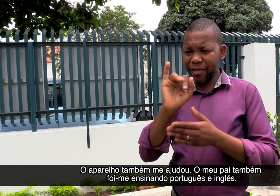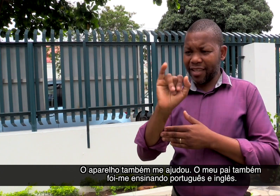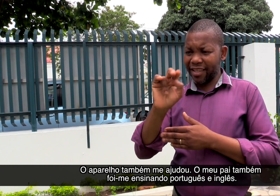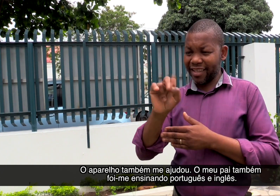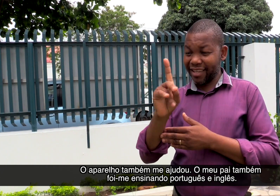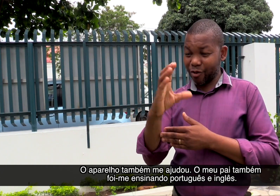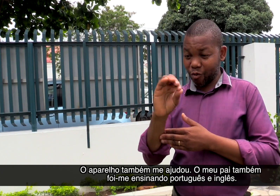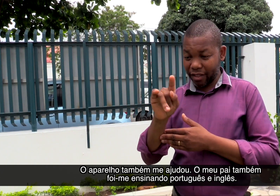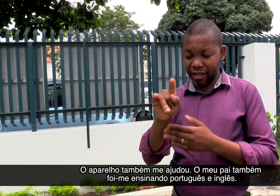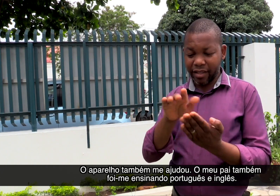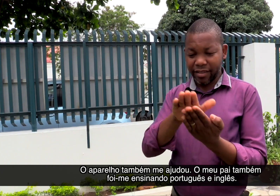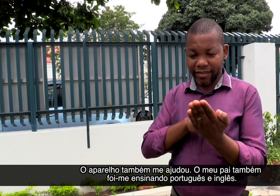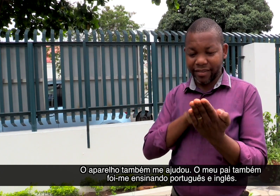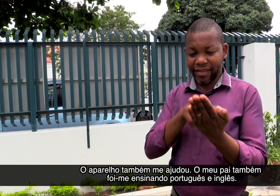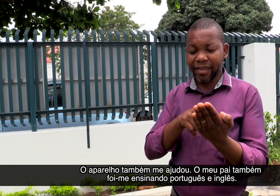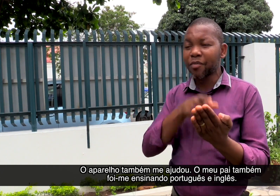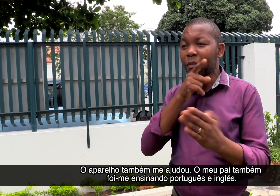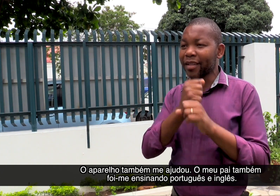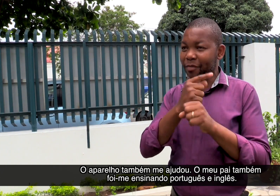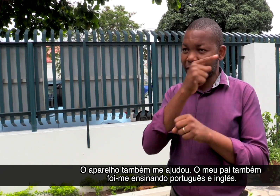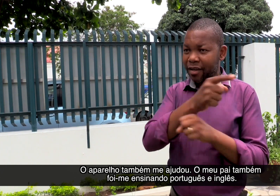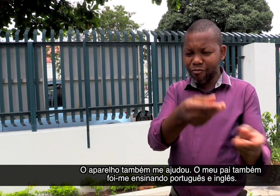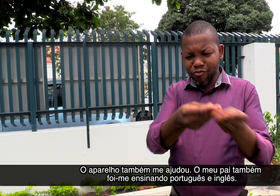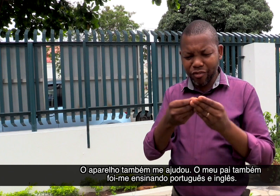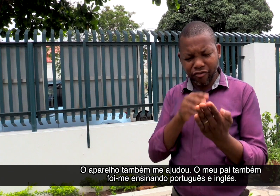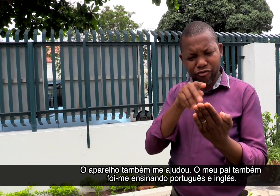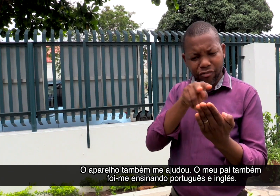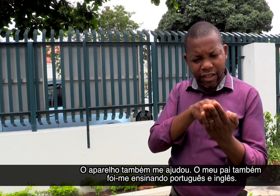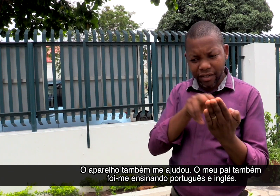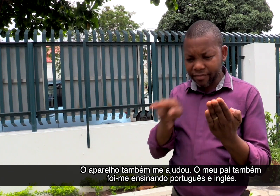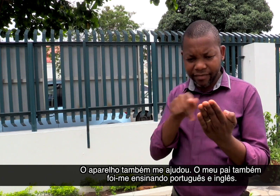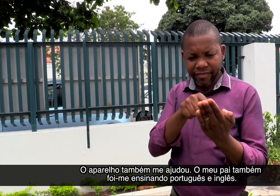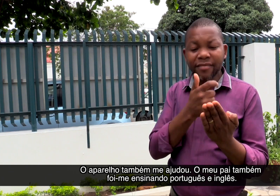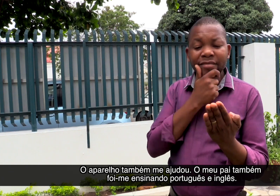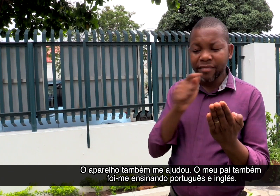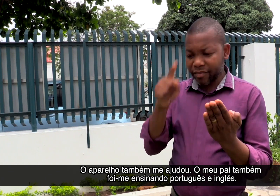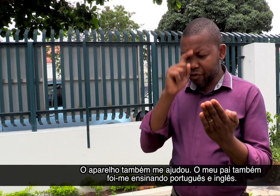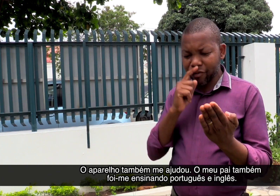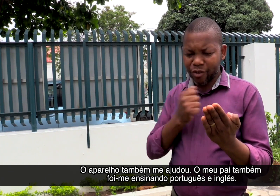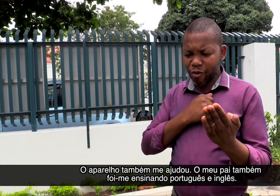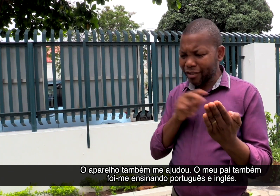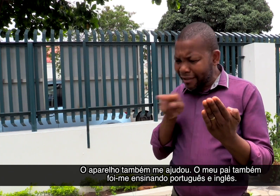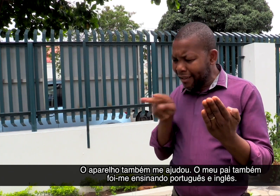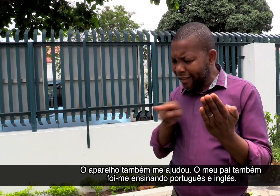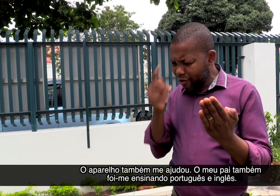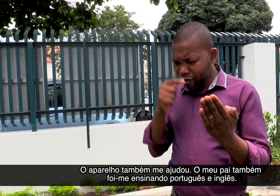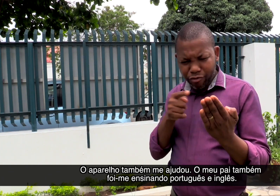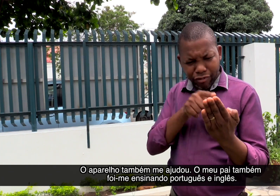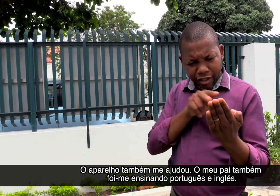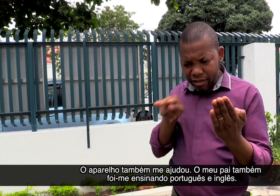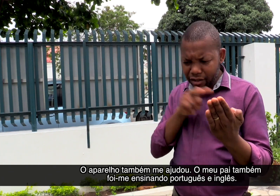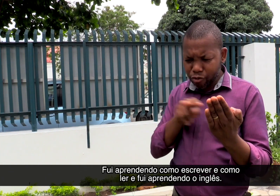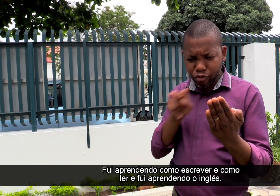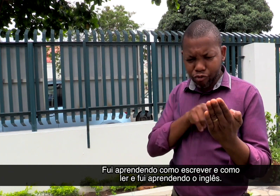era para poder ler algo. E os meus pais, o meu pai também, e foi me ensinando